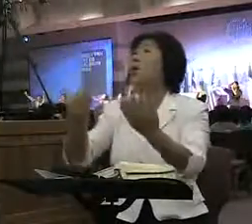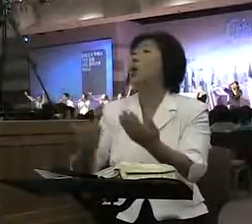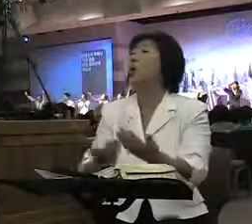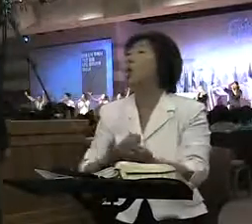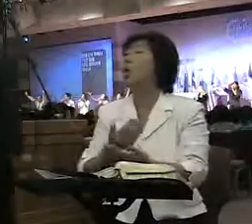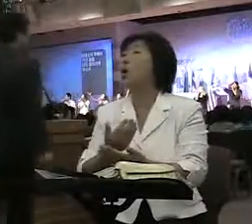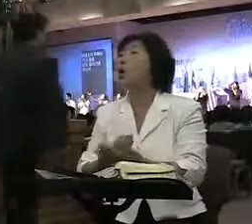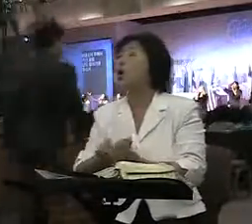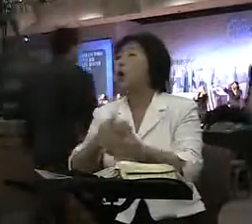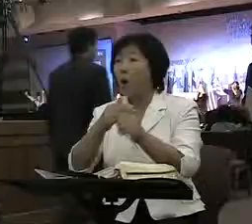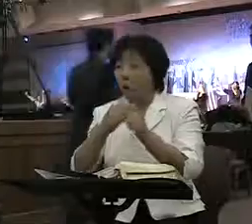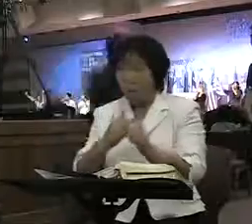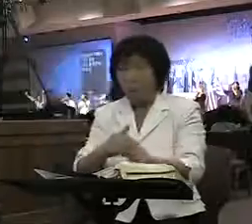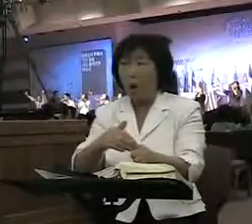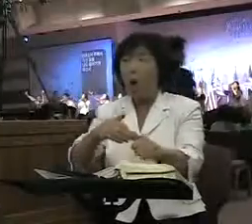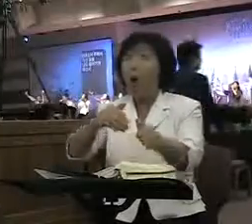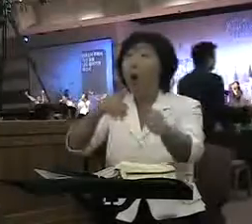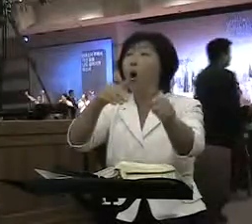하소서.